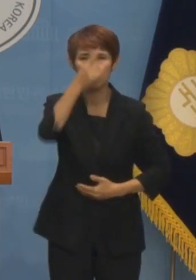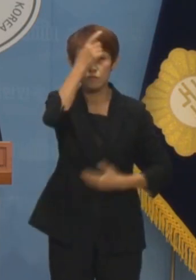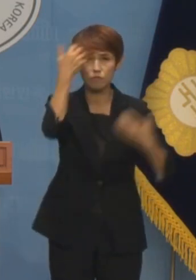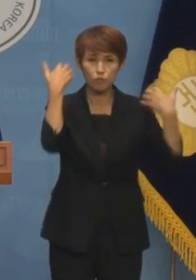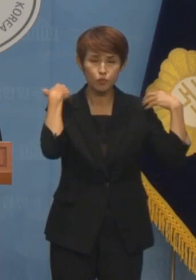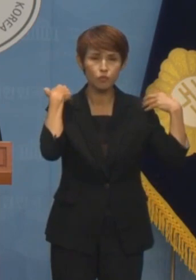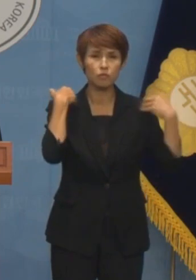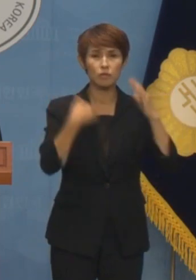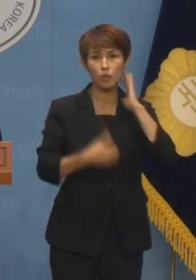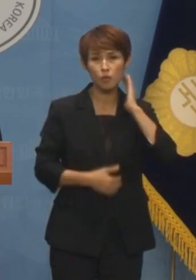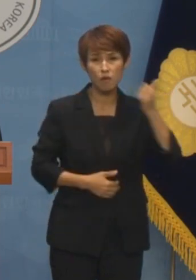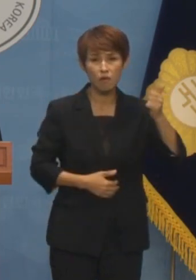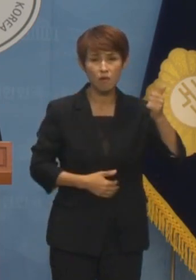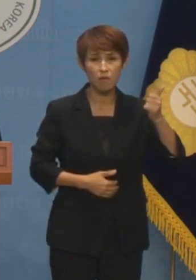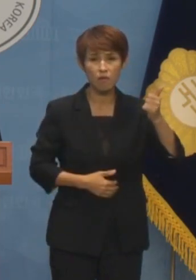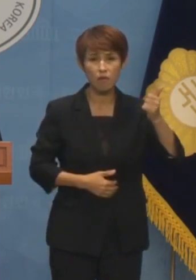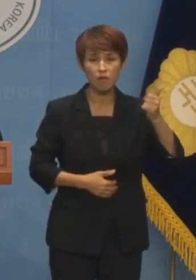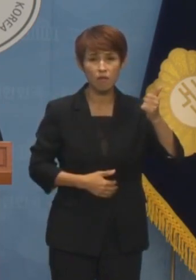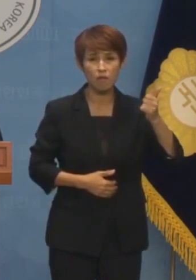대통령이 정상입니까?